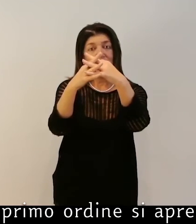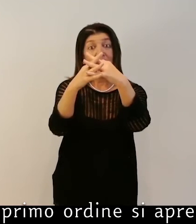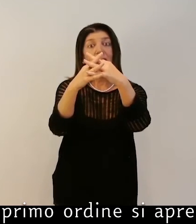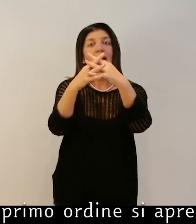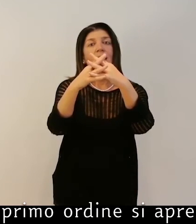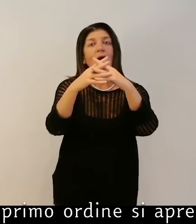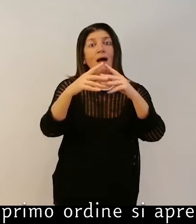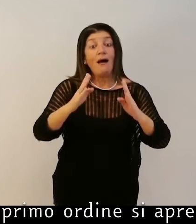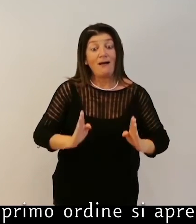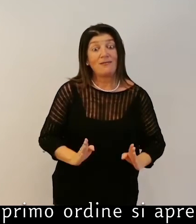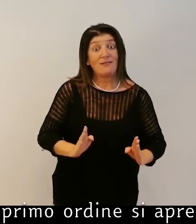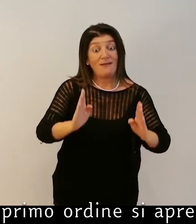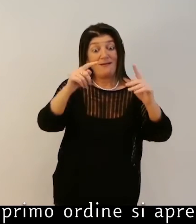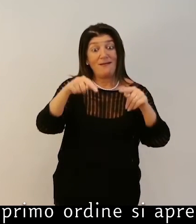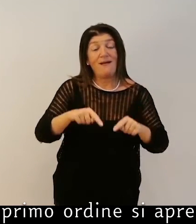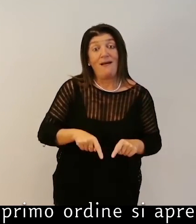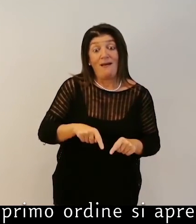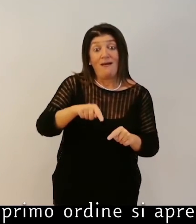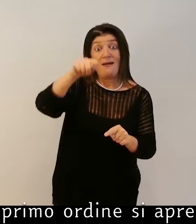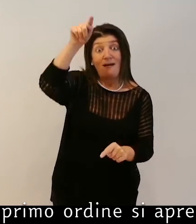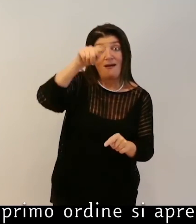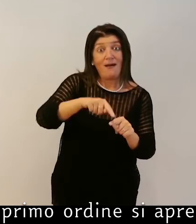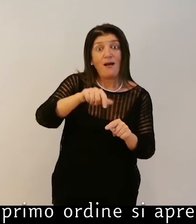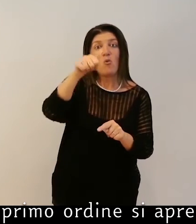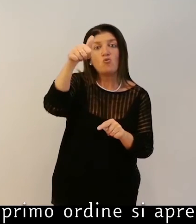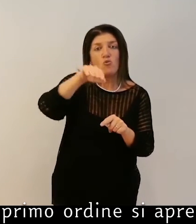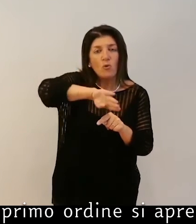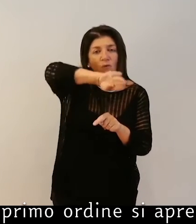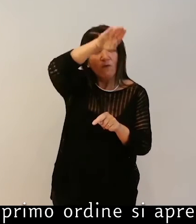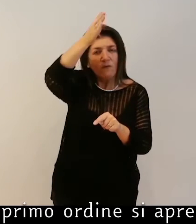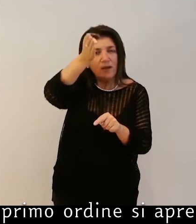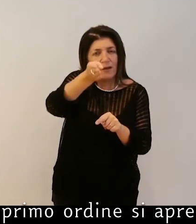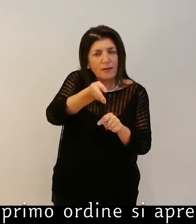Nel primo ordine si apre una monofora trilobata per lato.